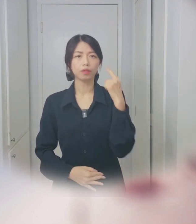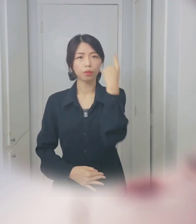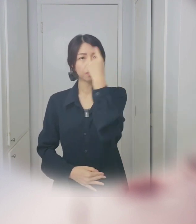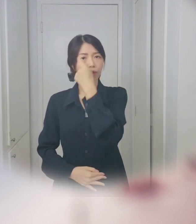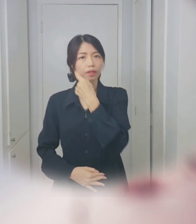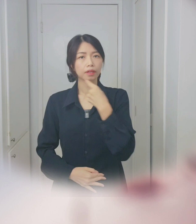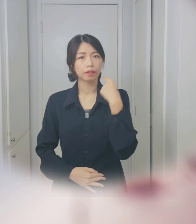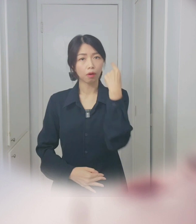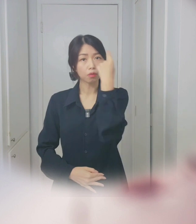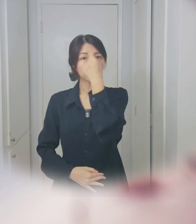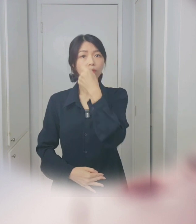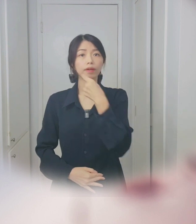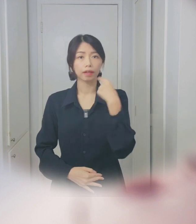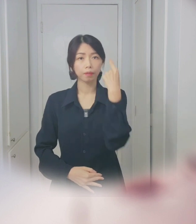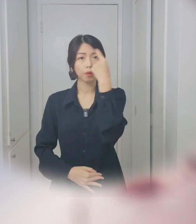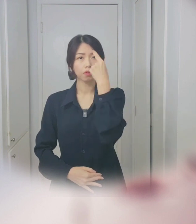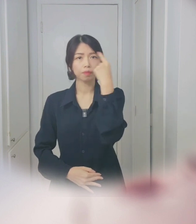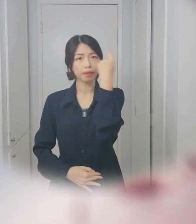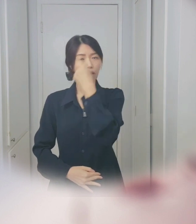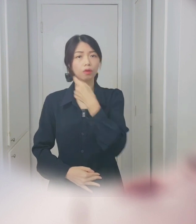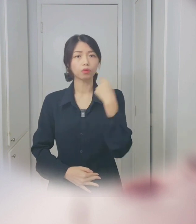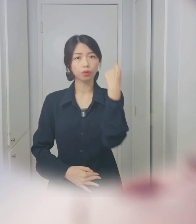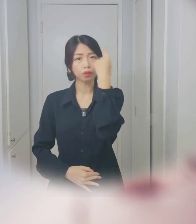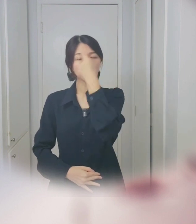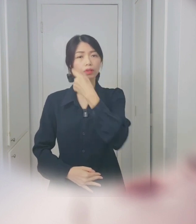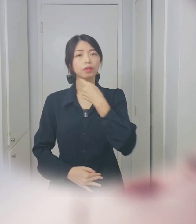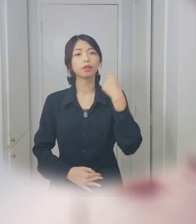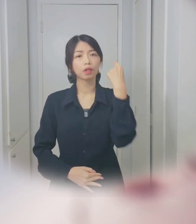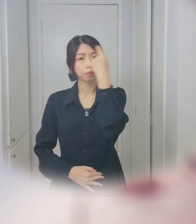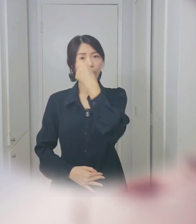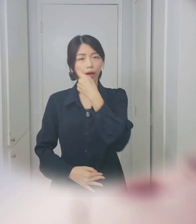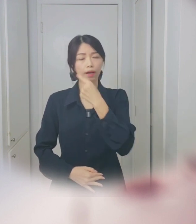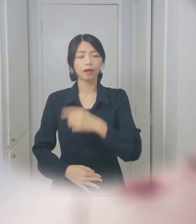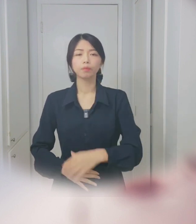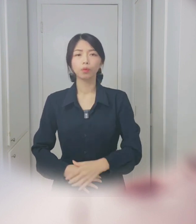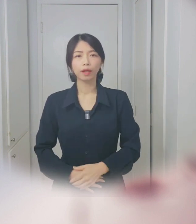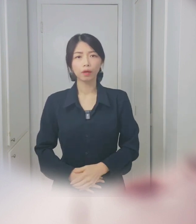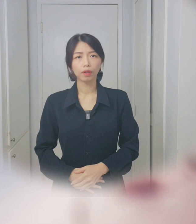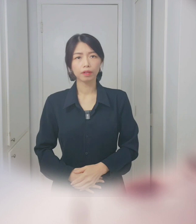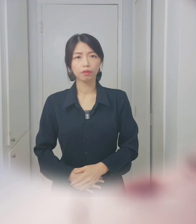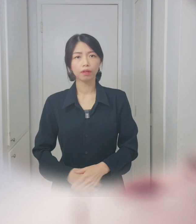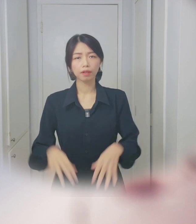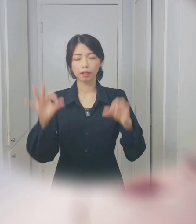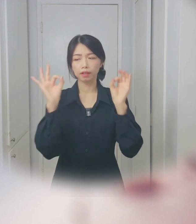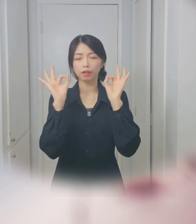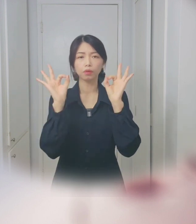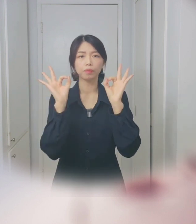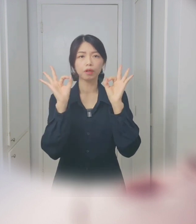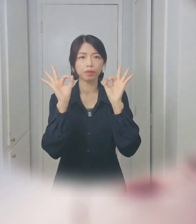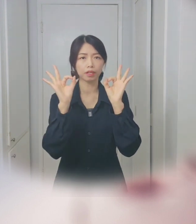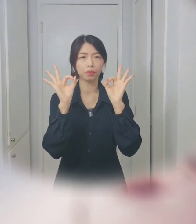검지로 얼굴을 동그랗게 표현해 주시면 돼요. 얼굴 보라 보다라고 하는 제 수어는